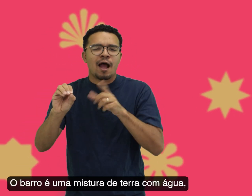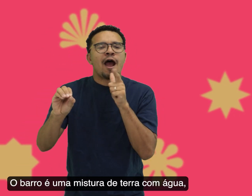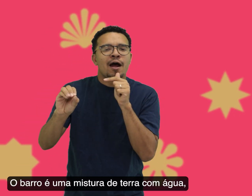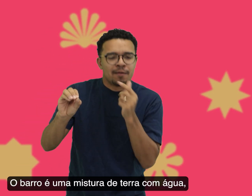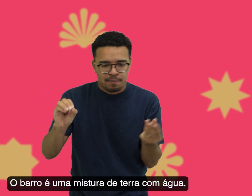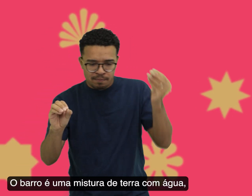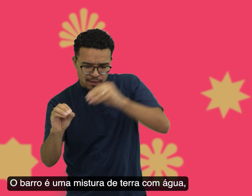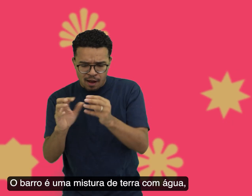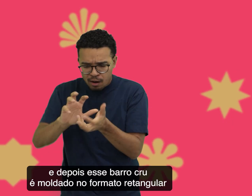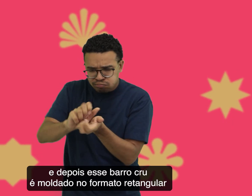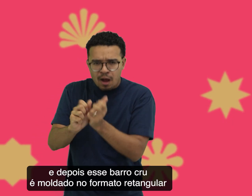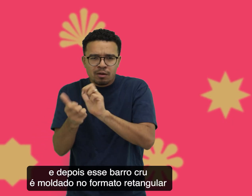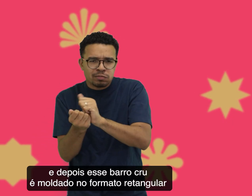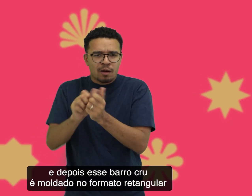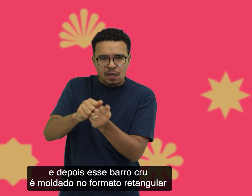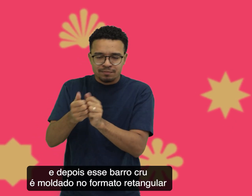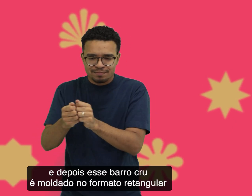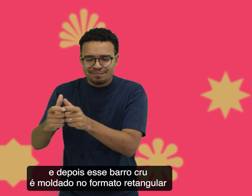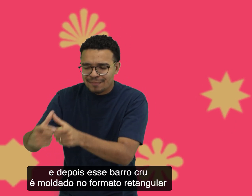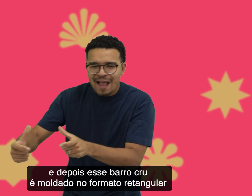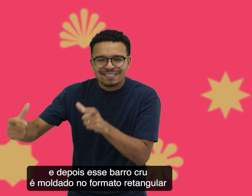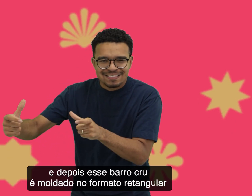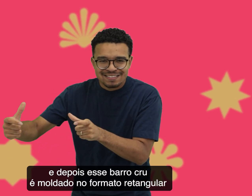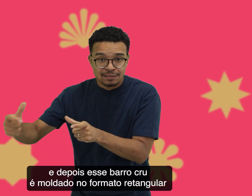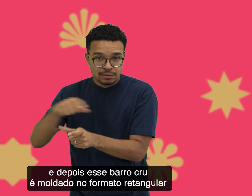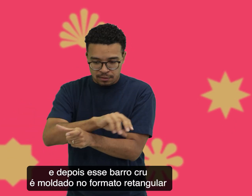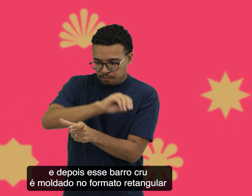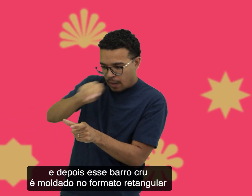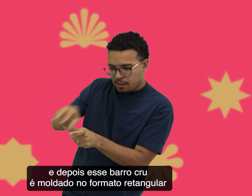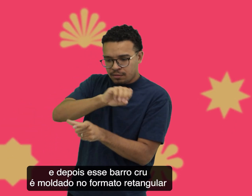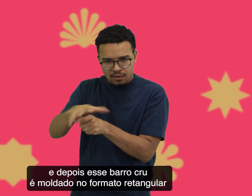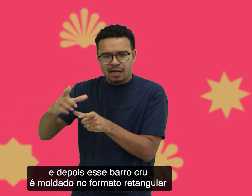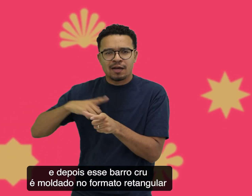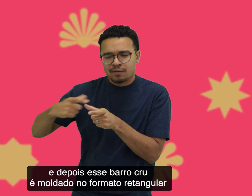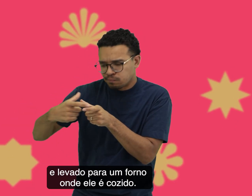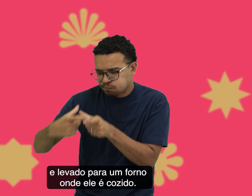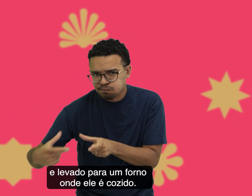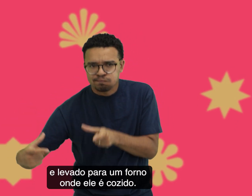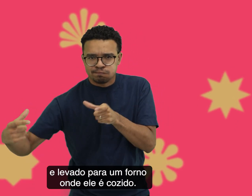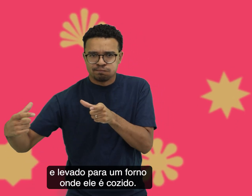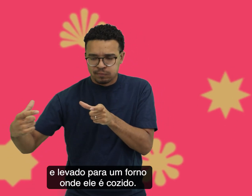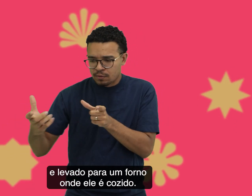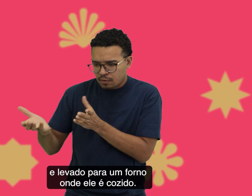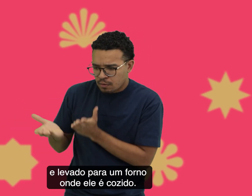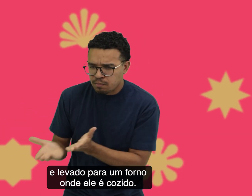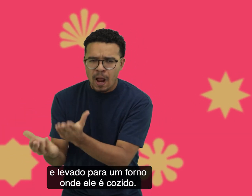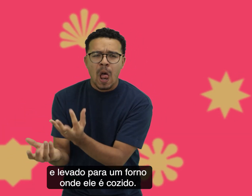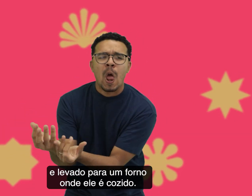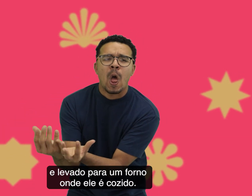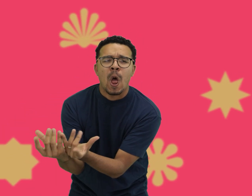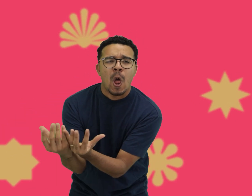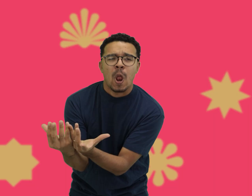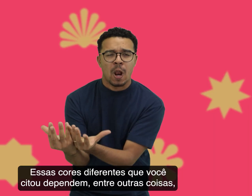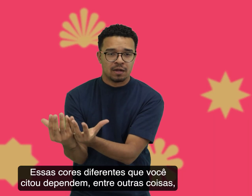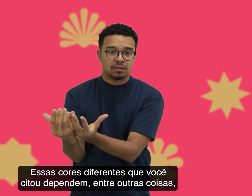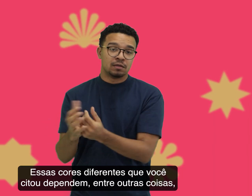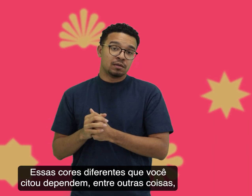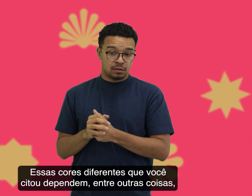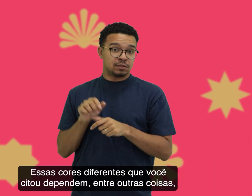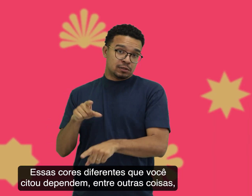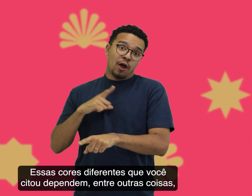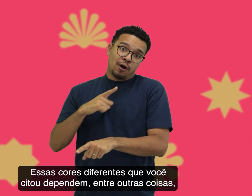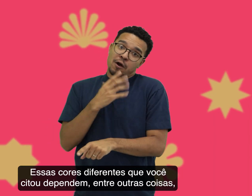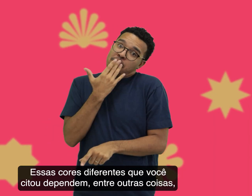O barro é uma mistura de terra com água e depois esse barro cru é moldado no formato retangular e levado para um forno onde ele é